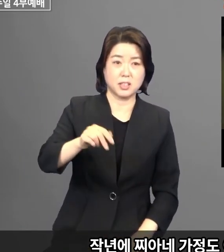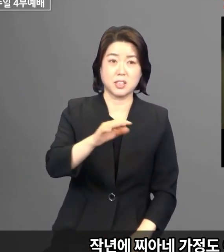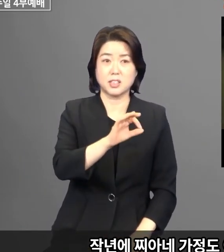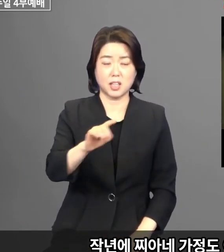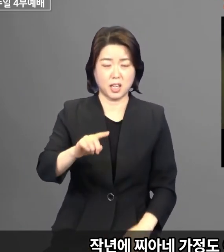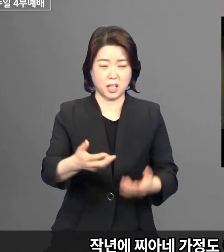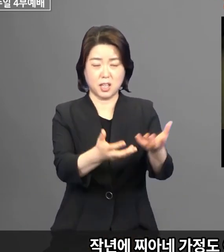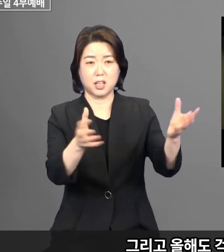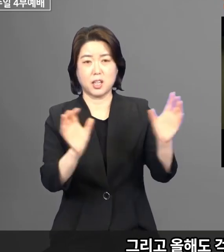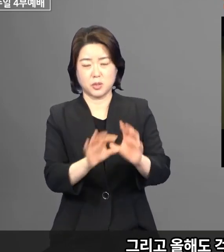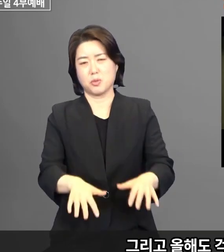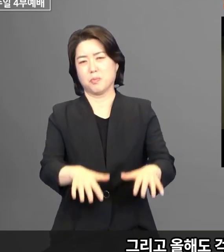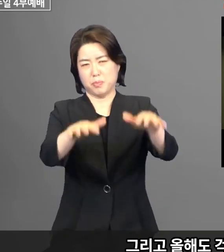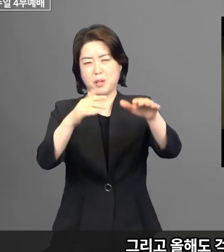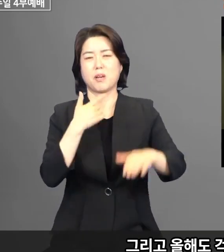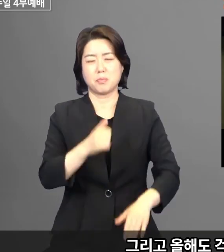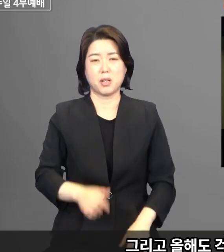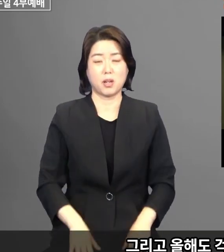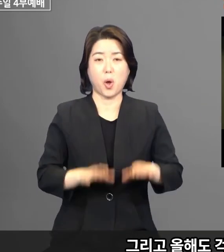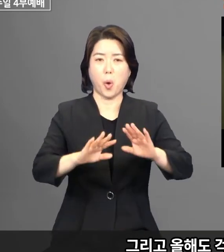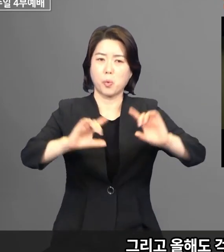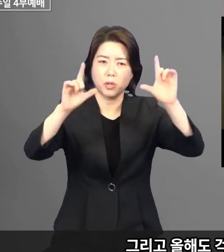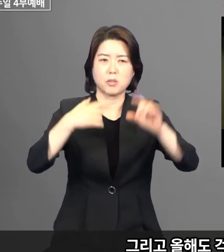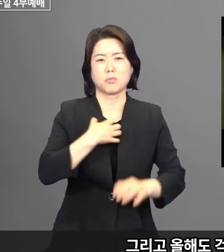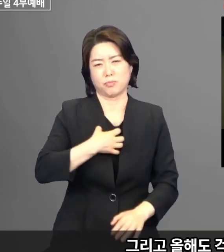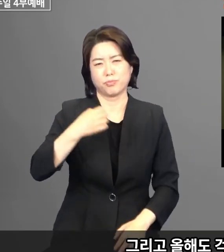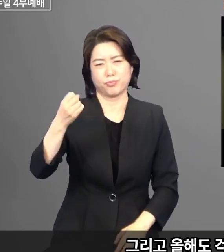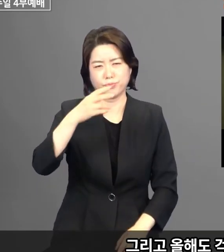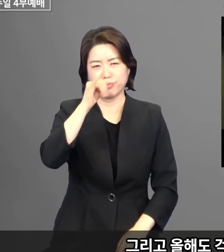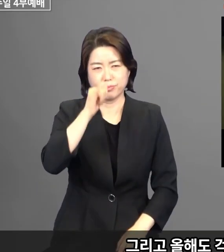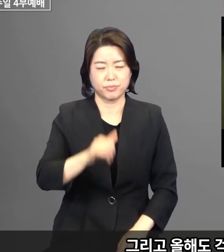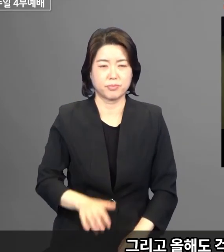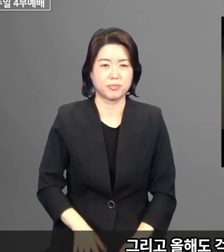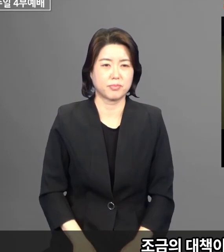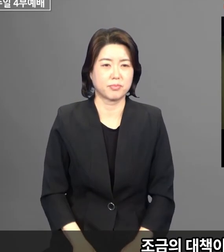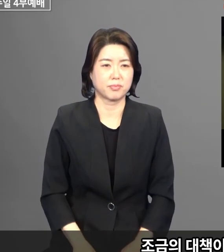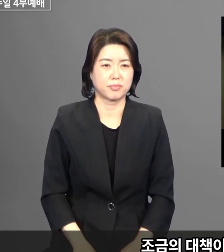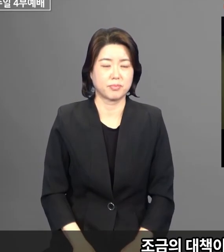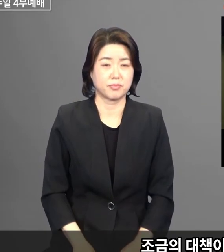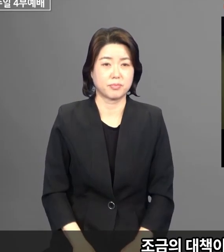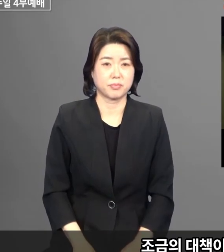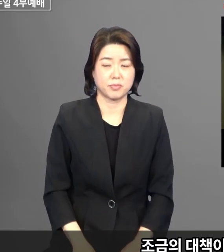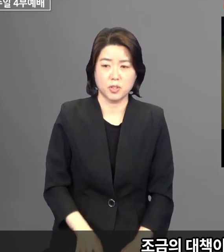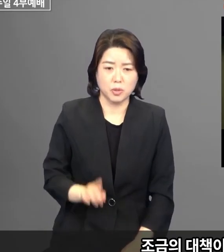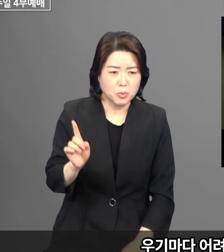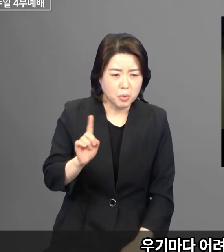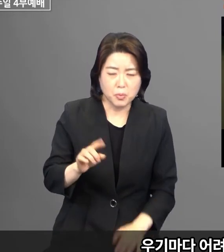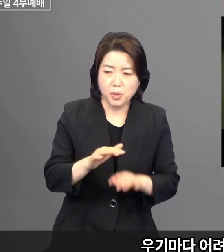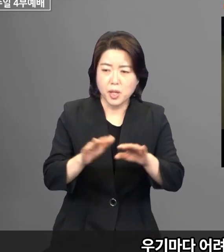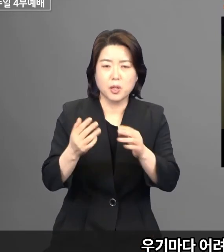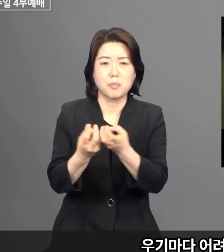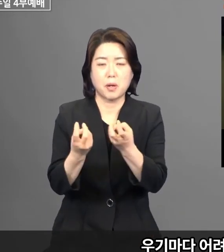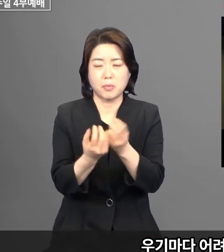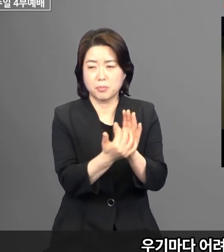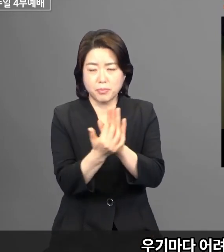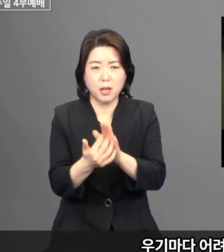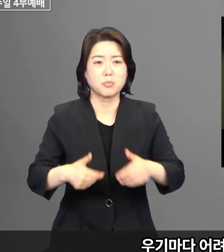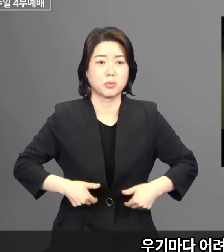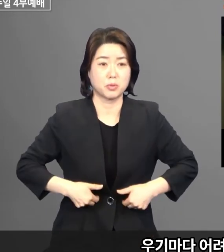침수되었습니다. 그리고 올해도 걱정하고 있습니다. 조금의 대책이 필요했습니다.